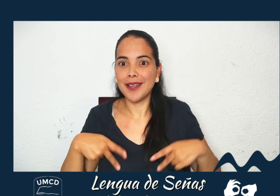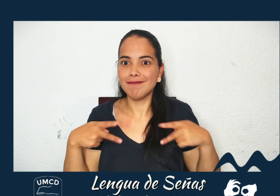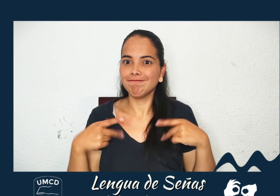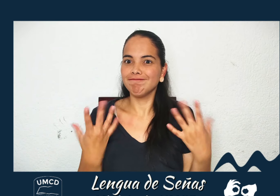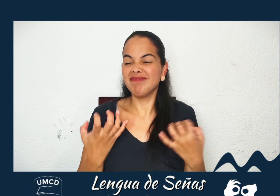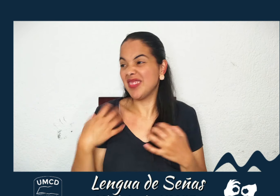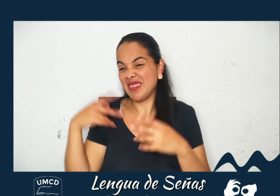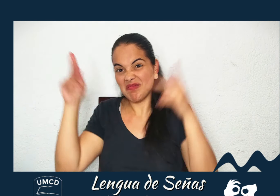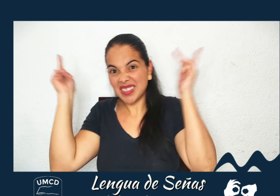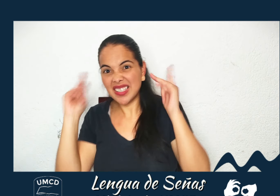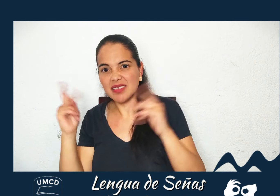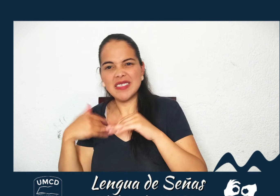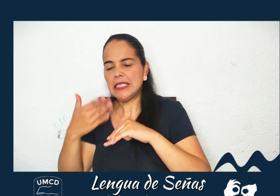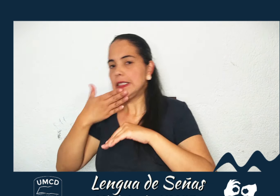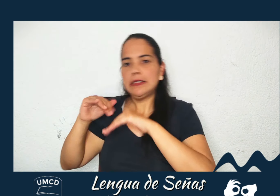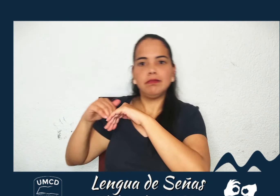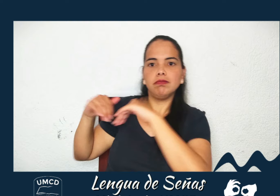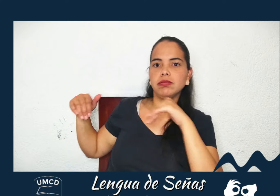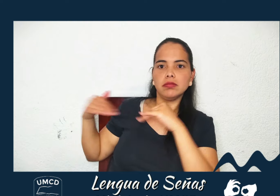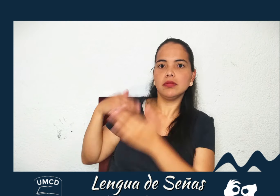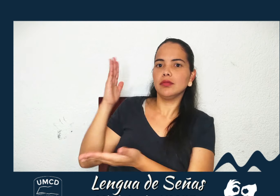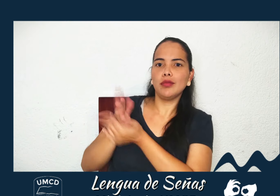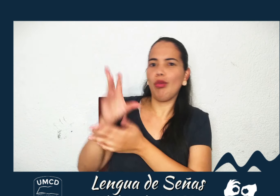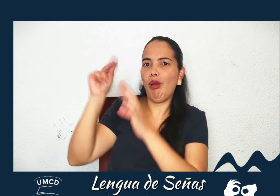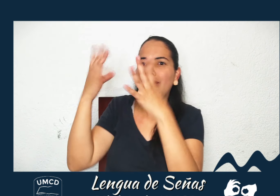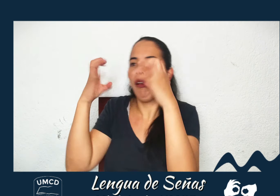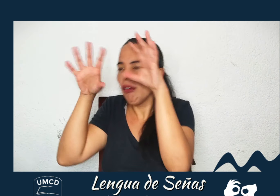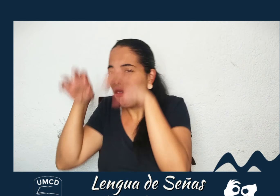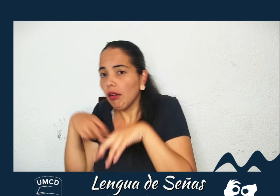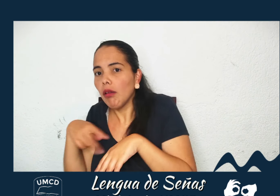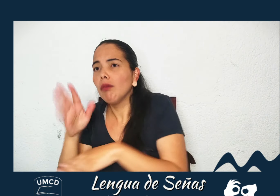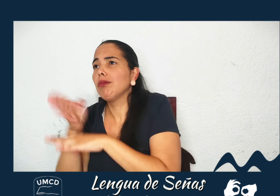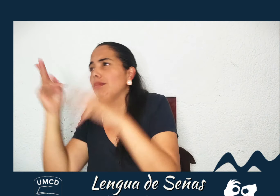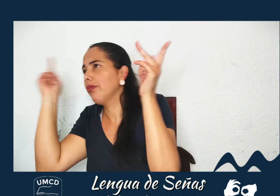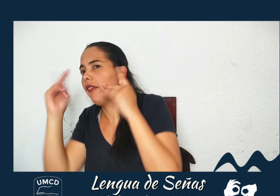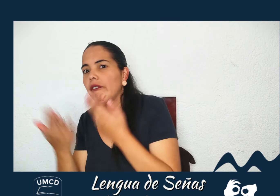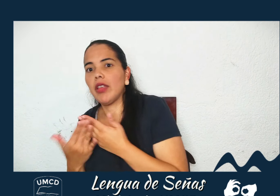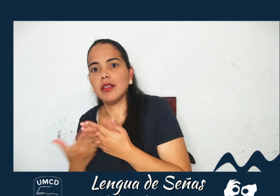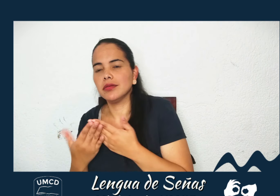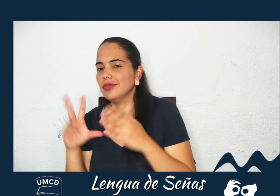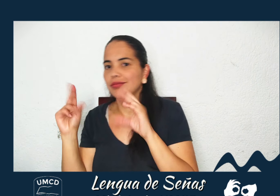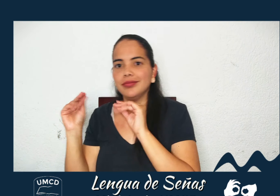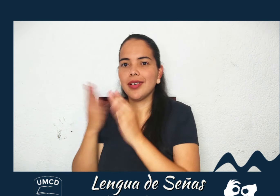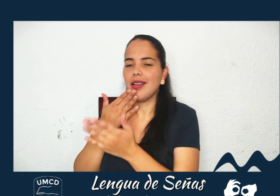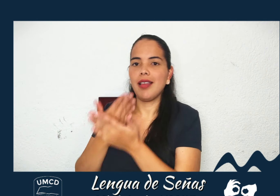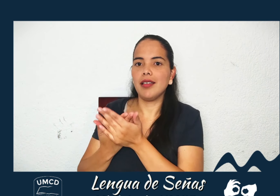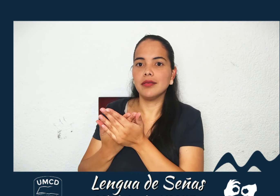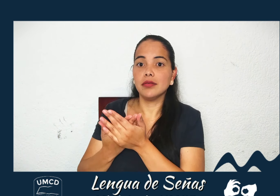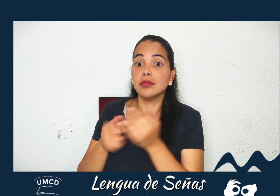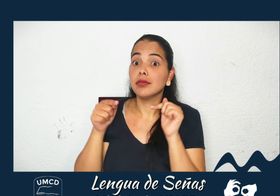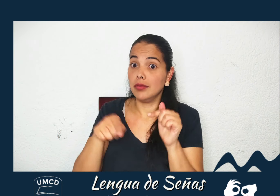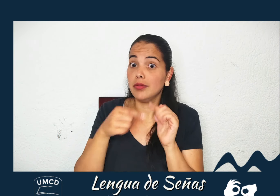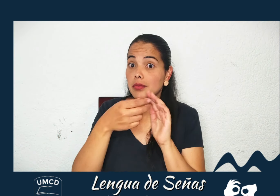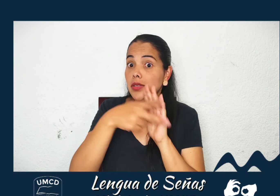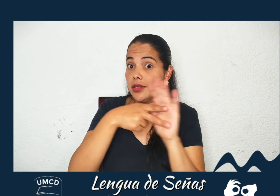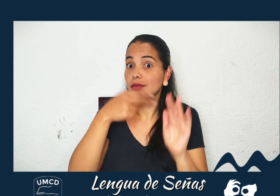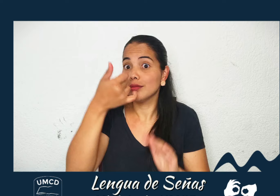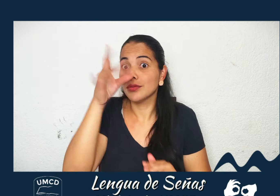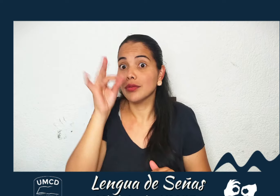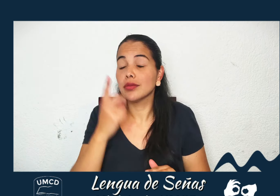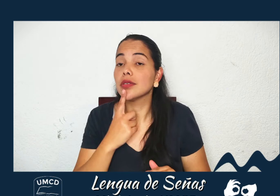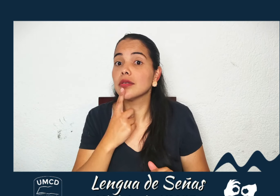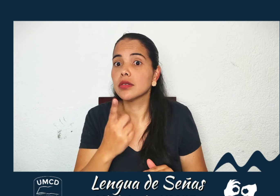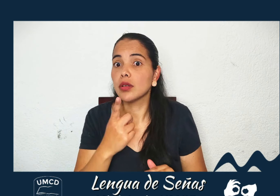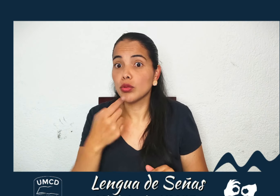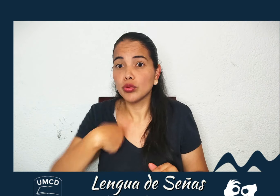camino perverso, nos apartemos de él y no vayamos en pos del pecado. En el versículo 18